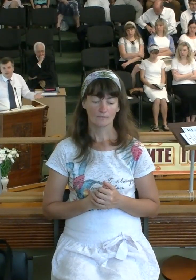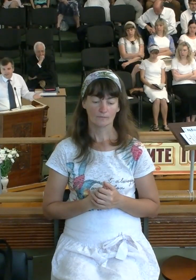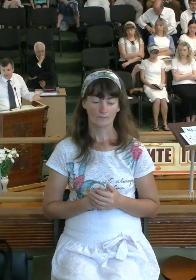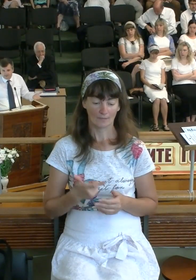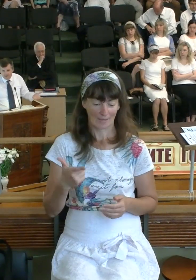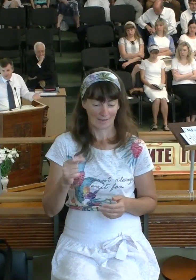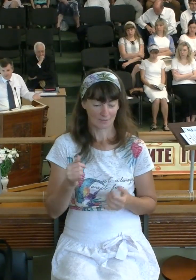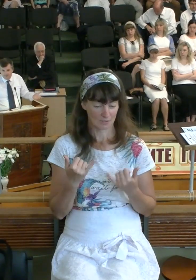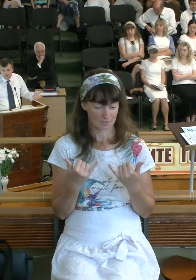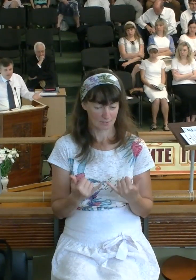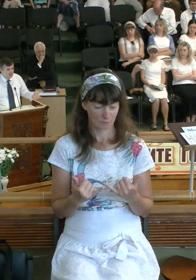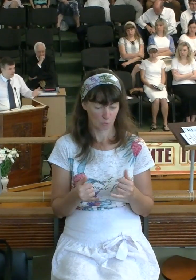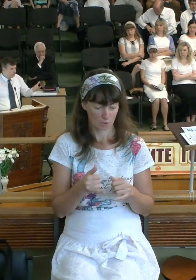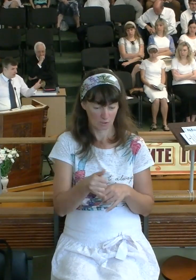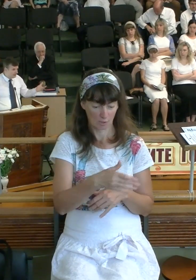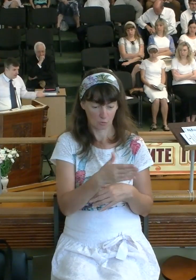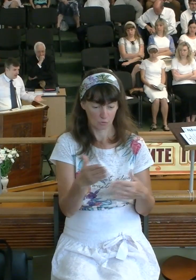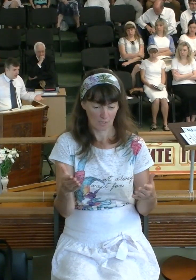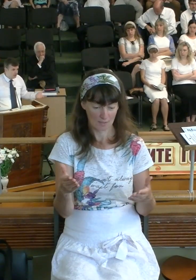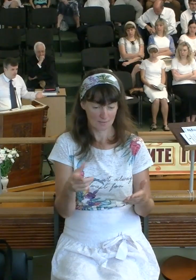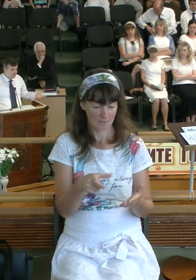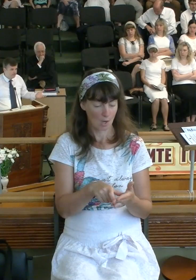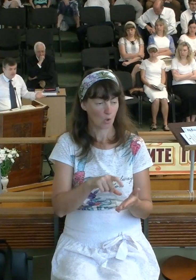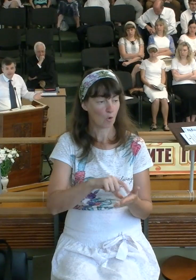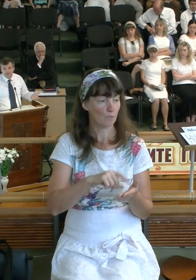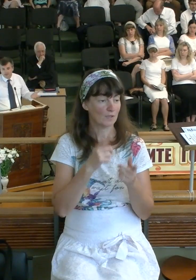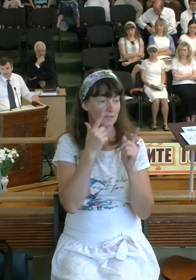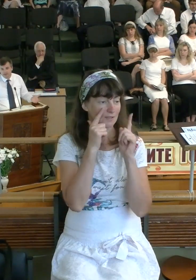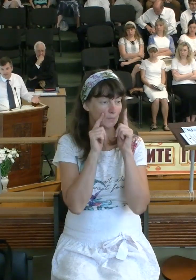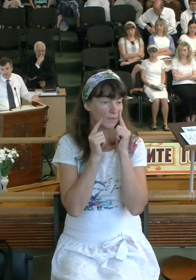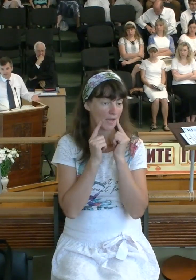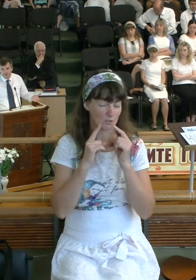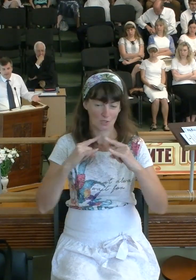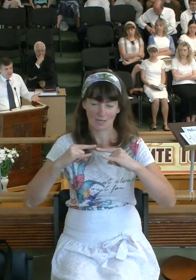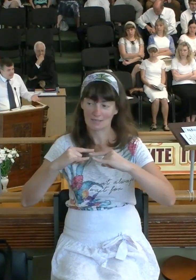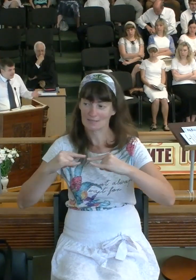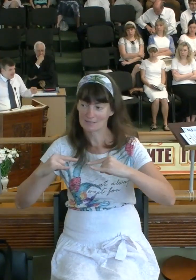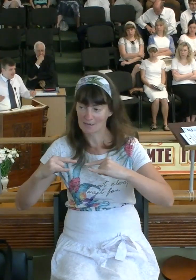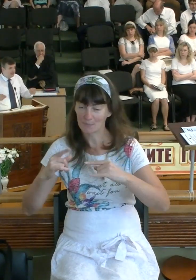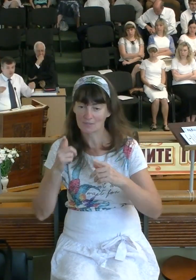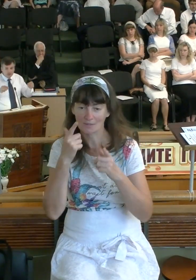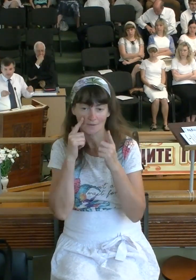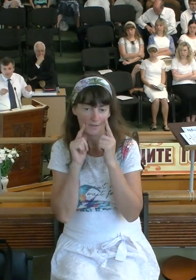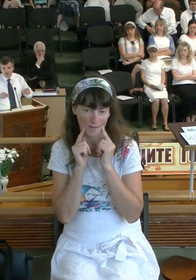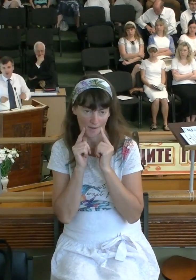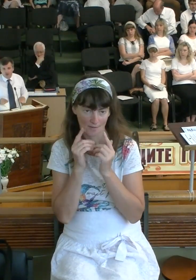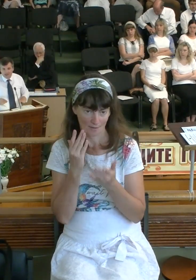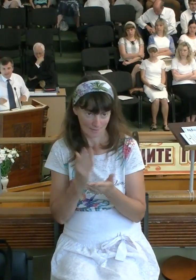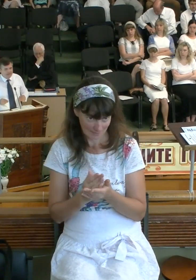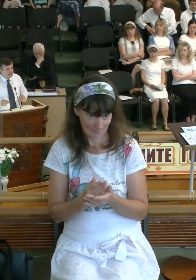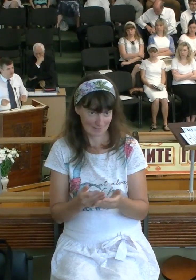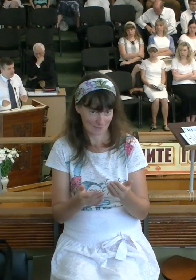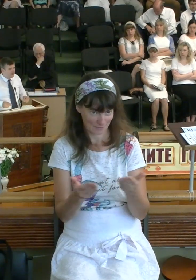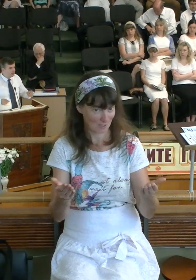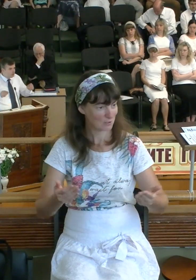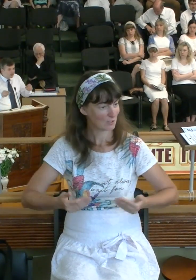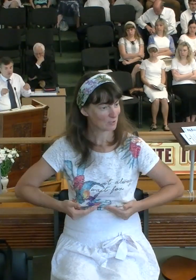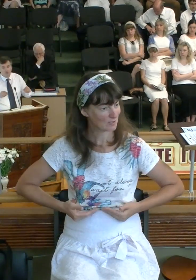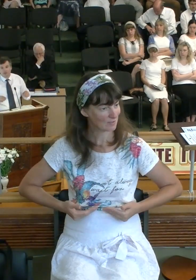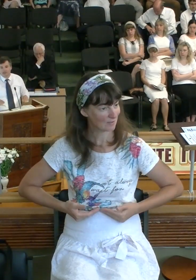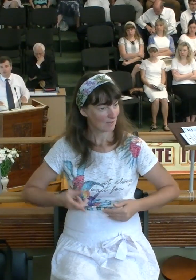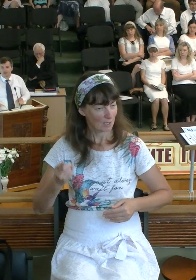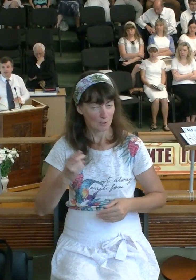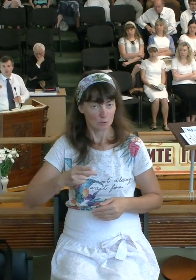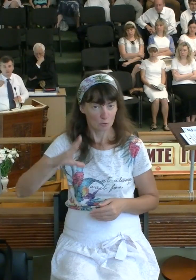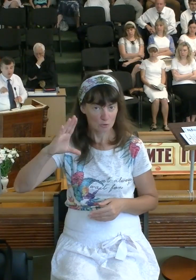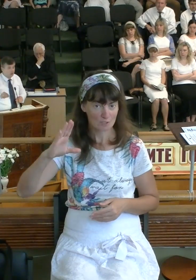сегодня у нас с вами эти комнаты плача и скамьи рыдания? Есть ли они сегодня в нашей жизни? Действительно ли Дух